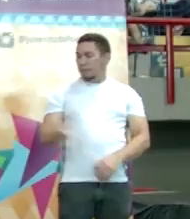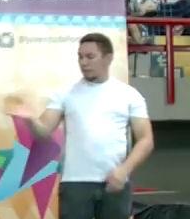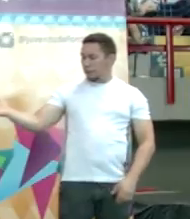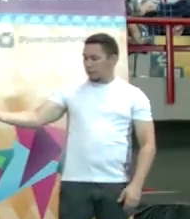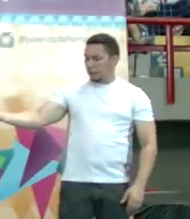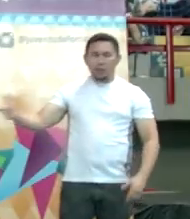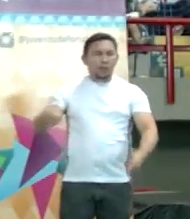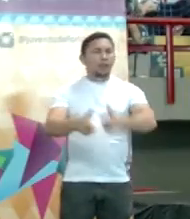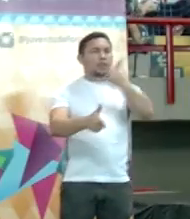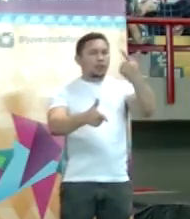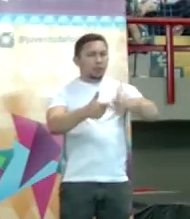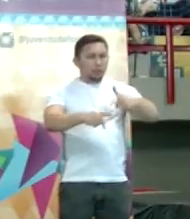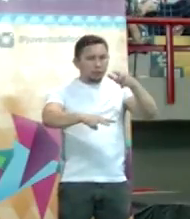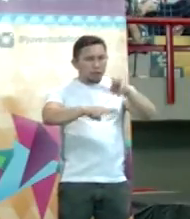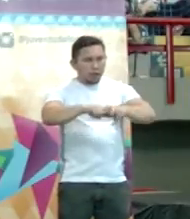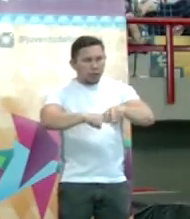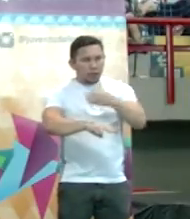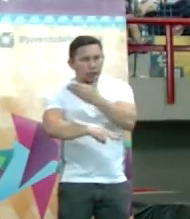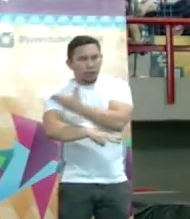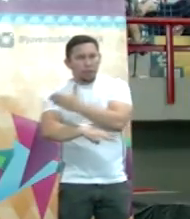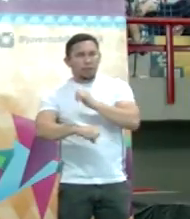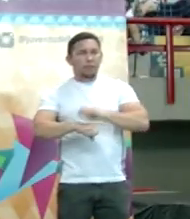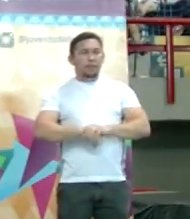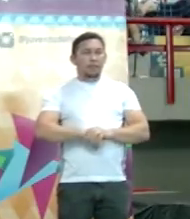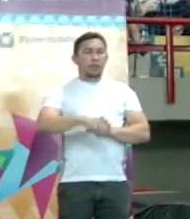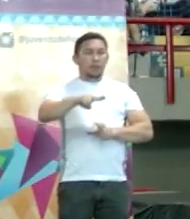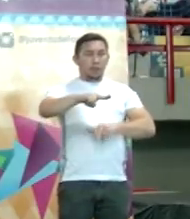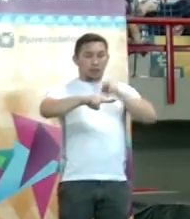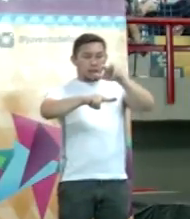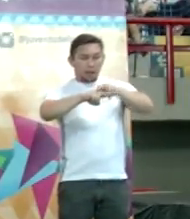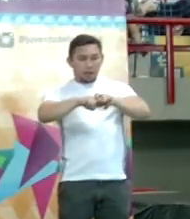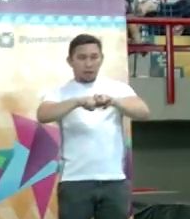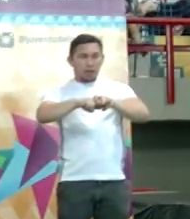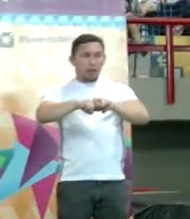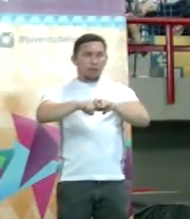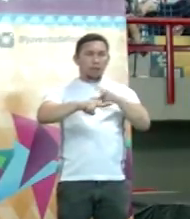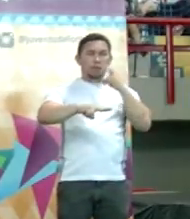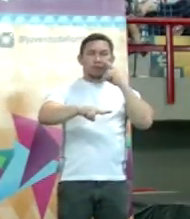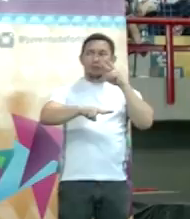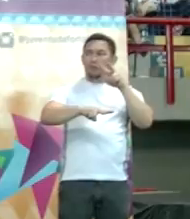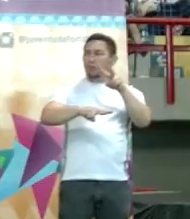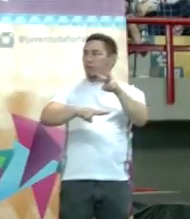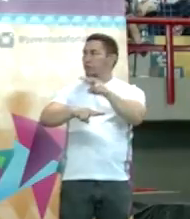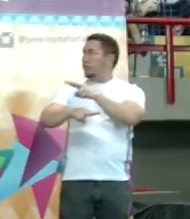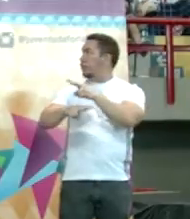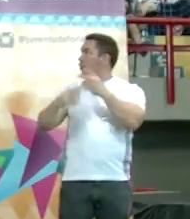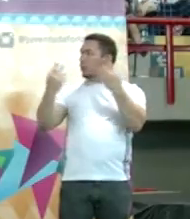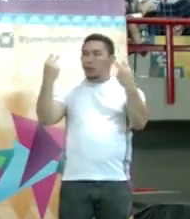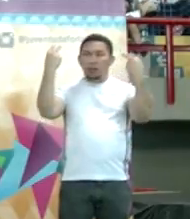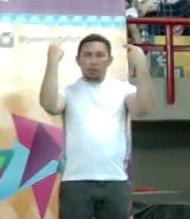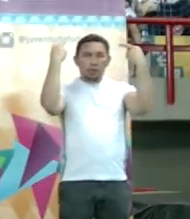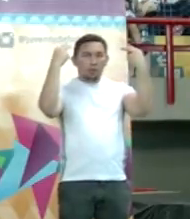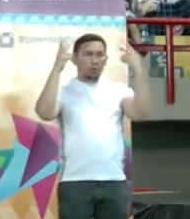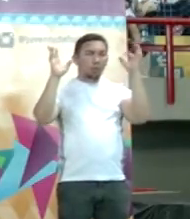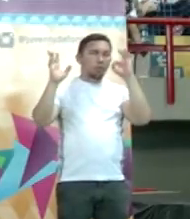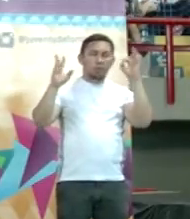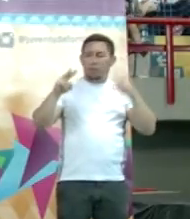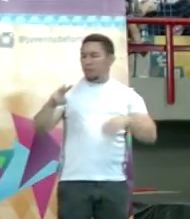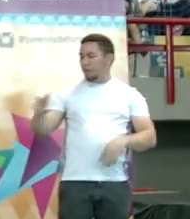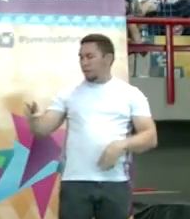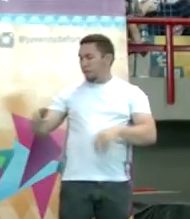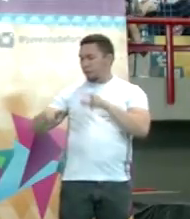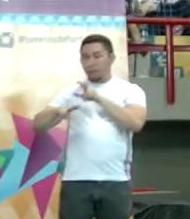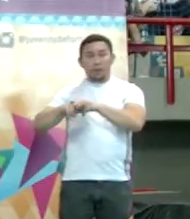Estou usando a cadeira novamente. Sobre essa cadeira, para quem está aqui atrás, sobre essa